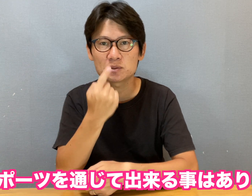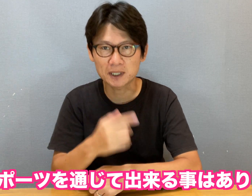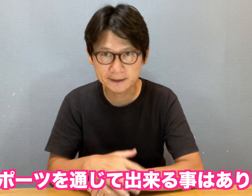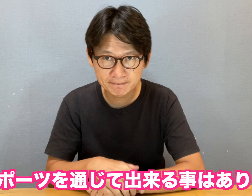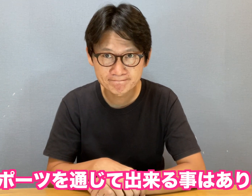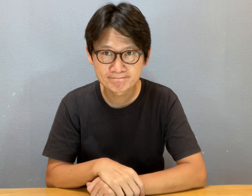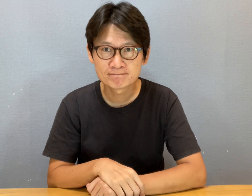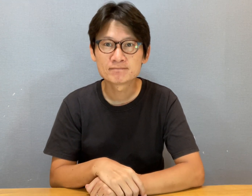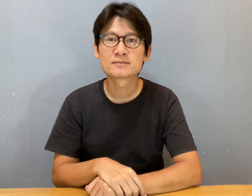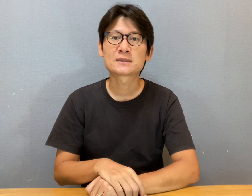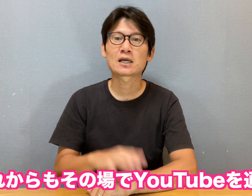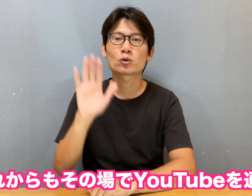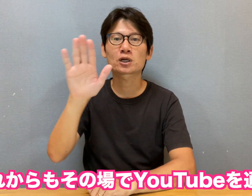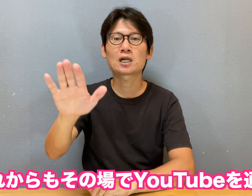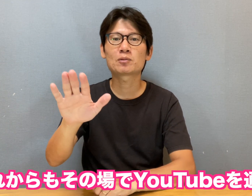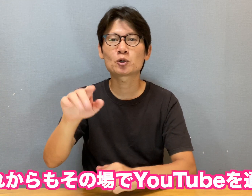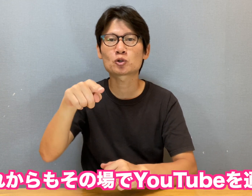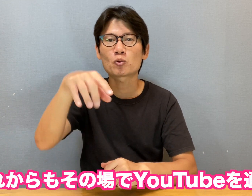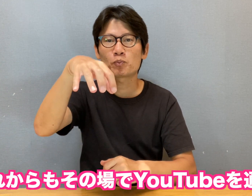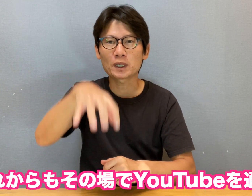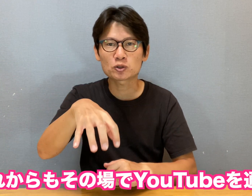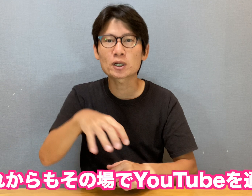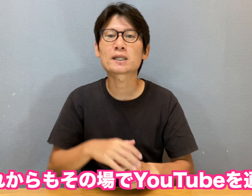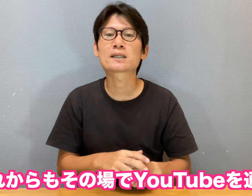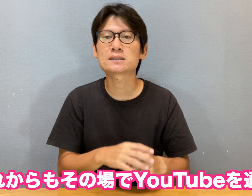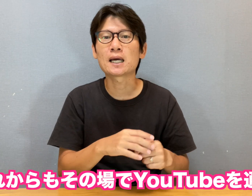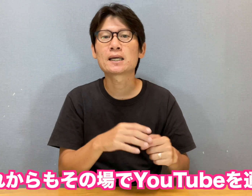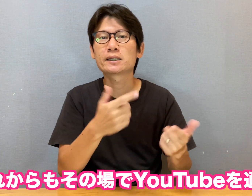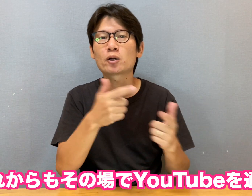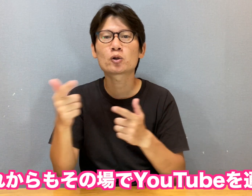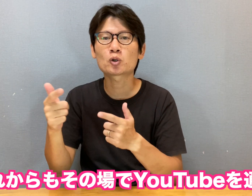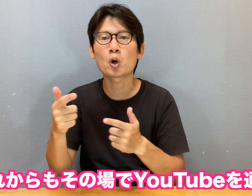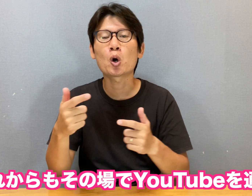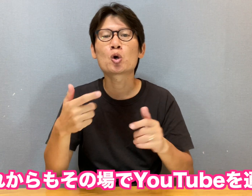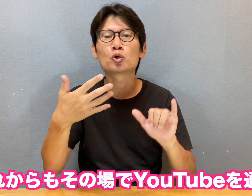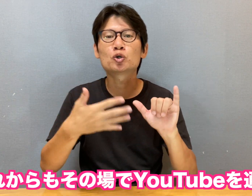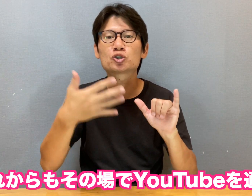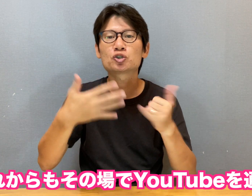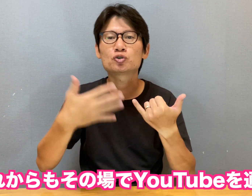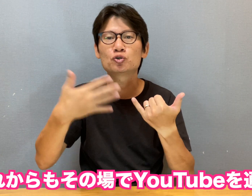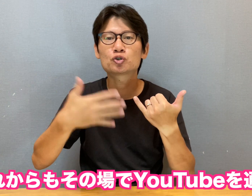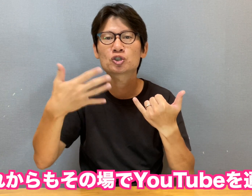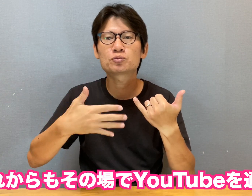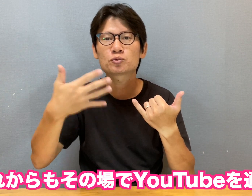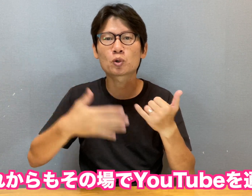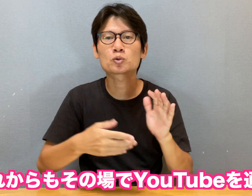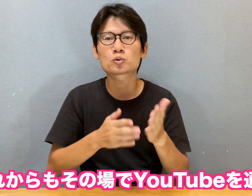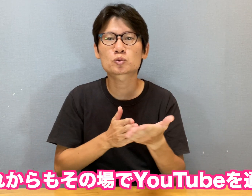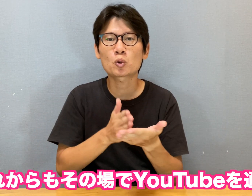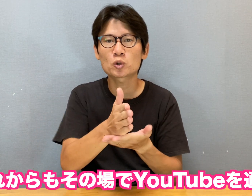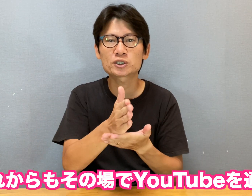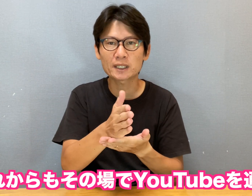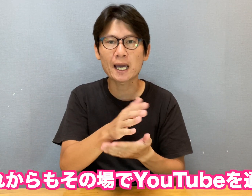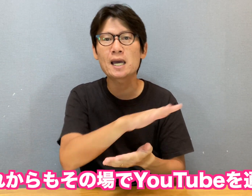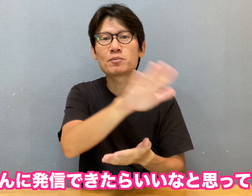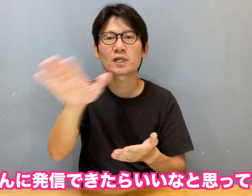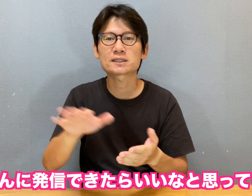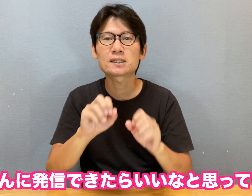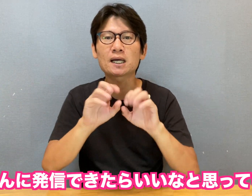。で、これからもその場所でですね、いろいろと YouTube を通して皆さんに発